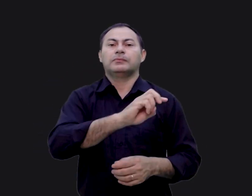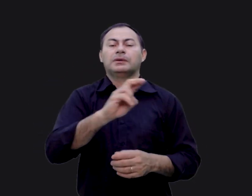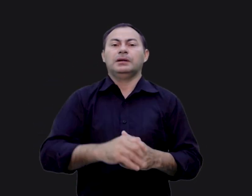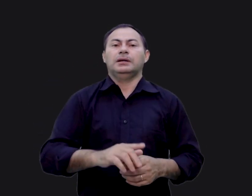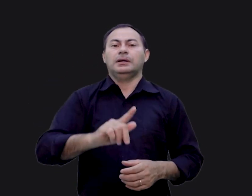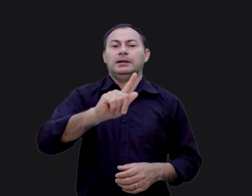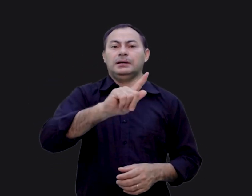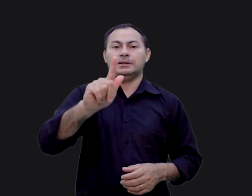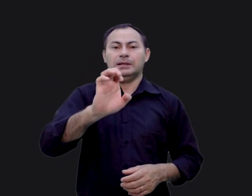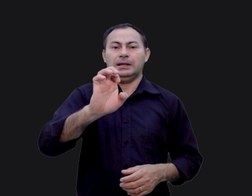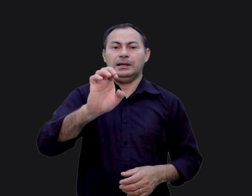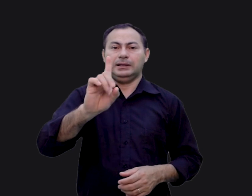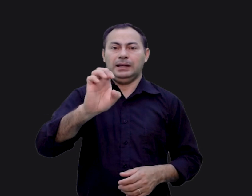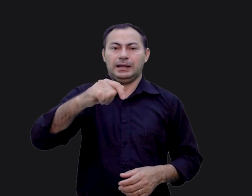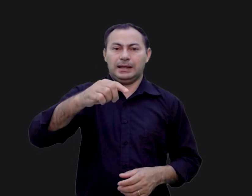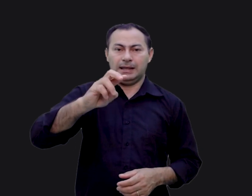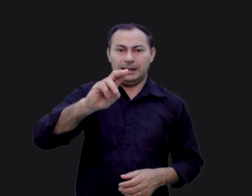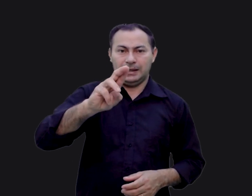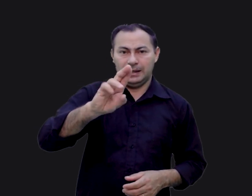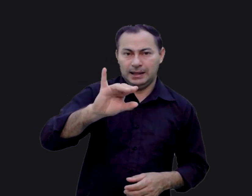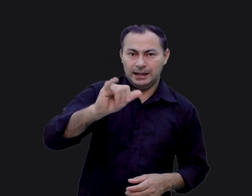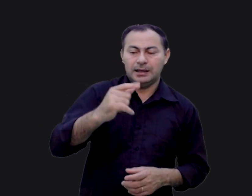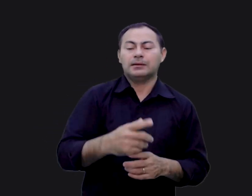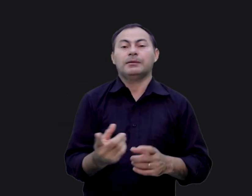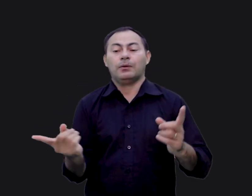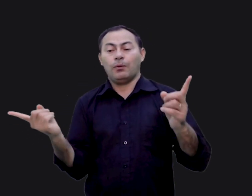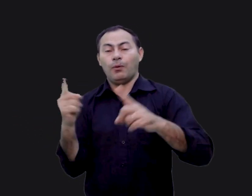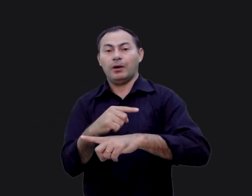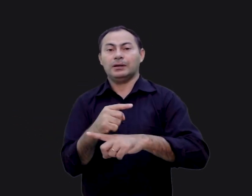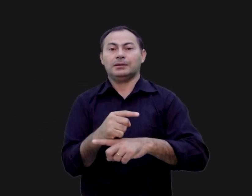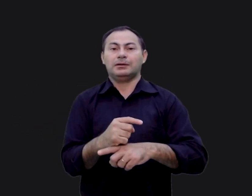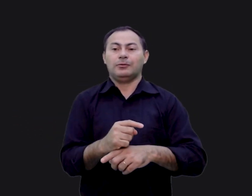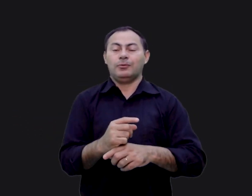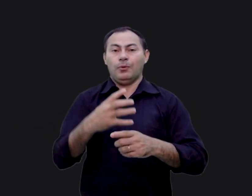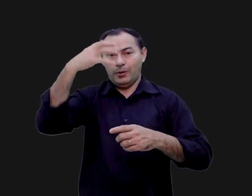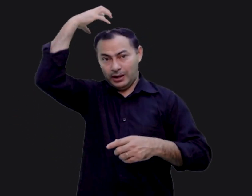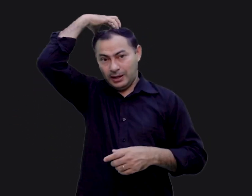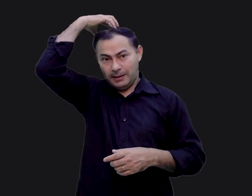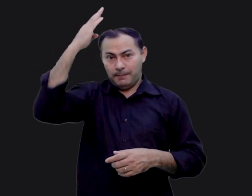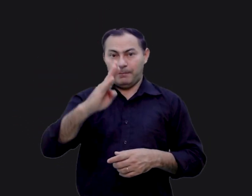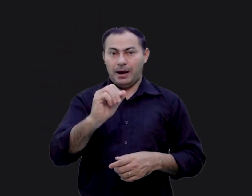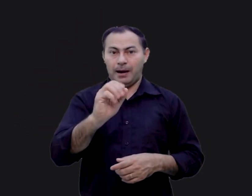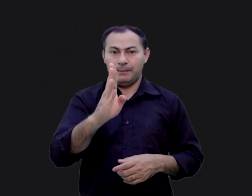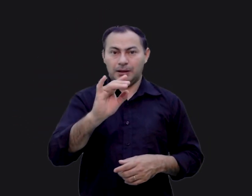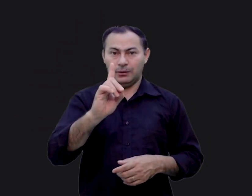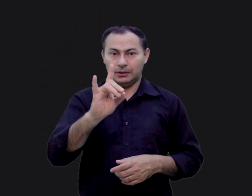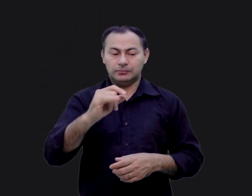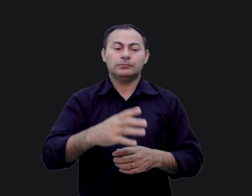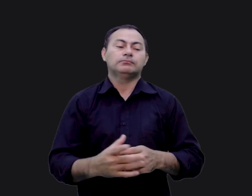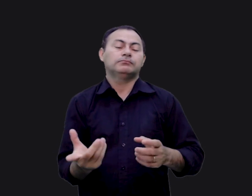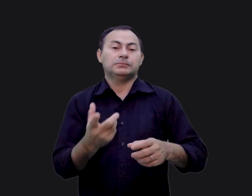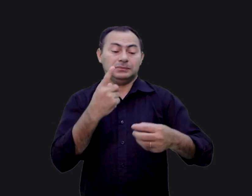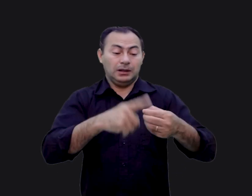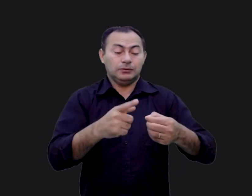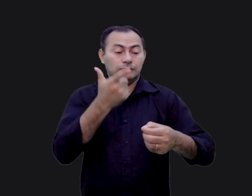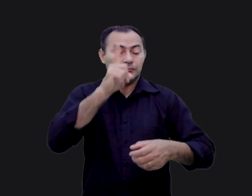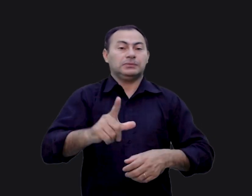de Zedequias. Mas Zedequias também se rebelou, e por isso a cidade teve que ser conquistada pela 3ª